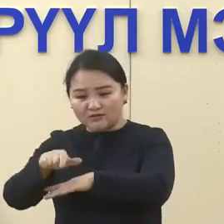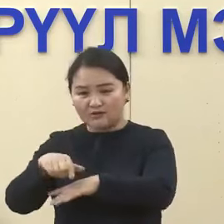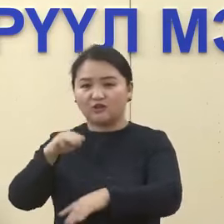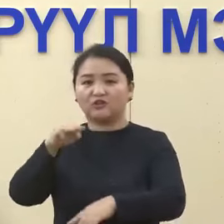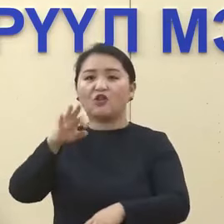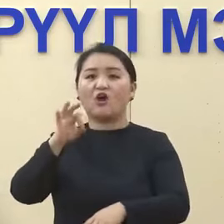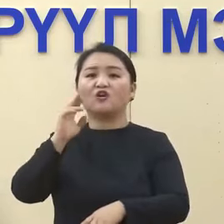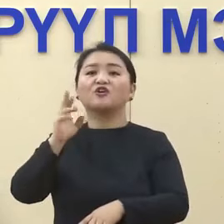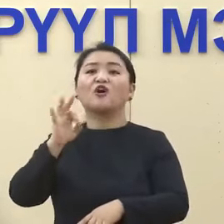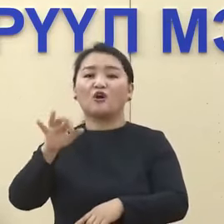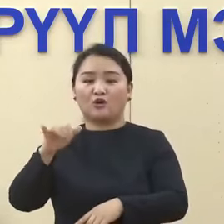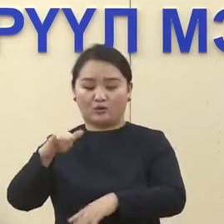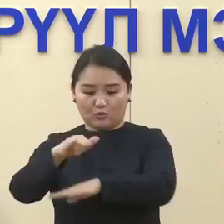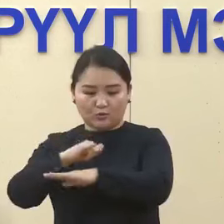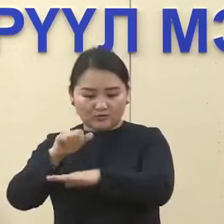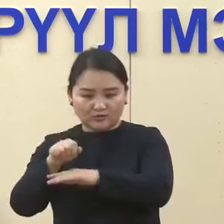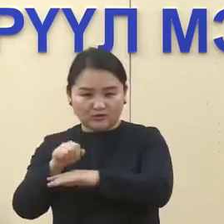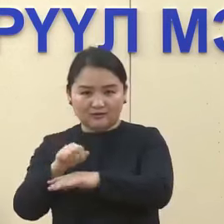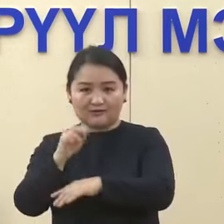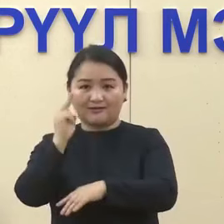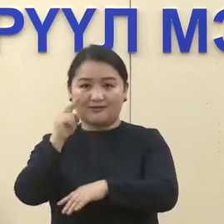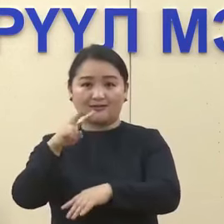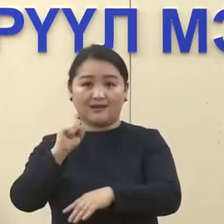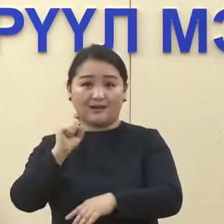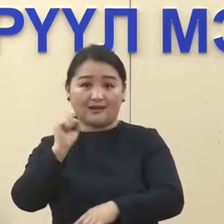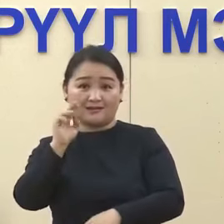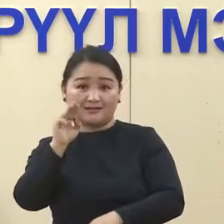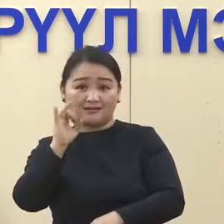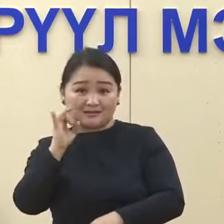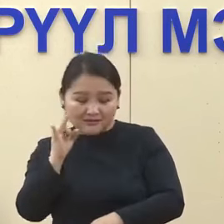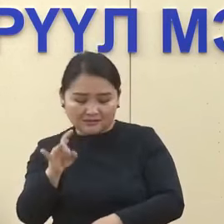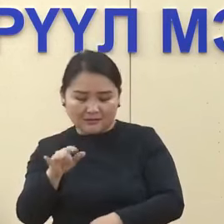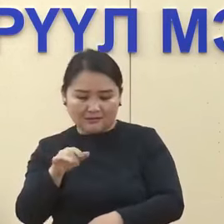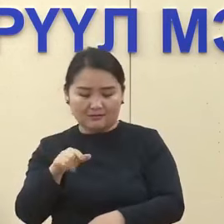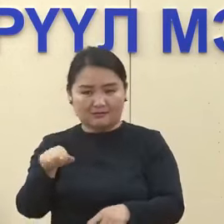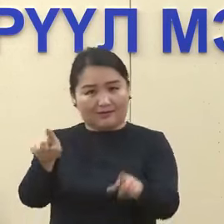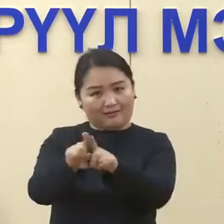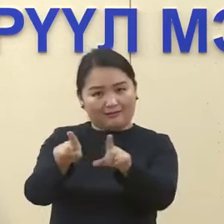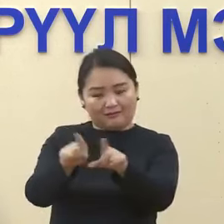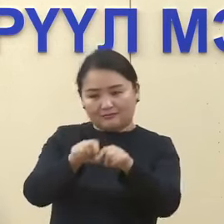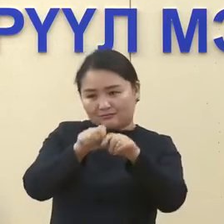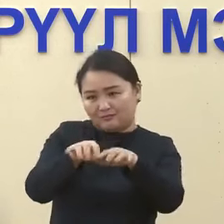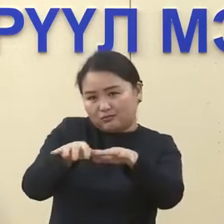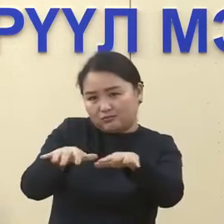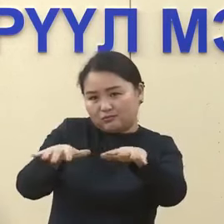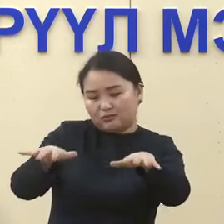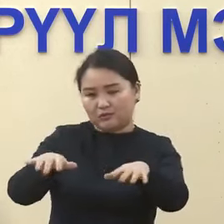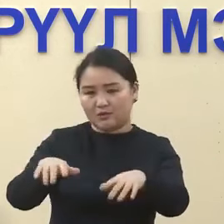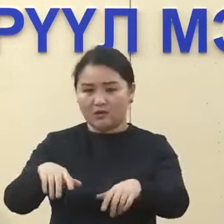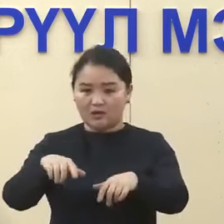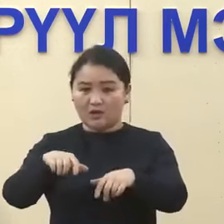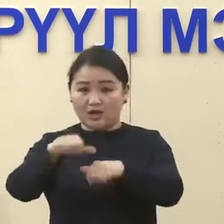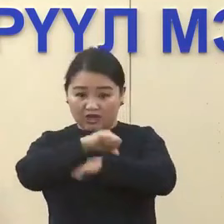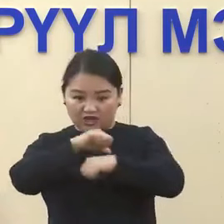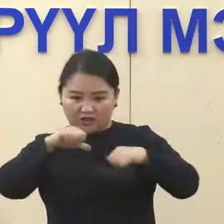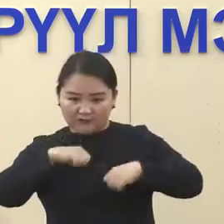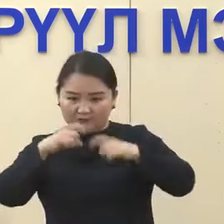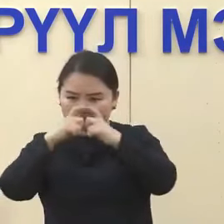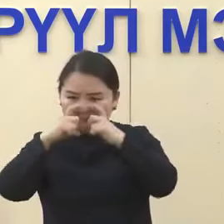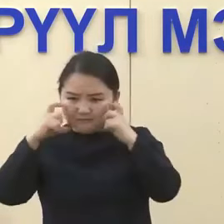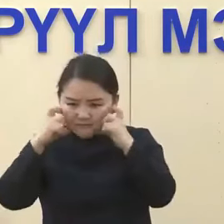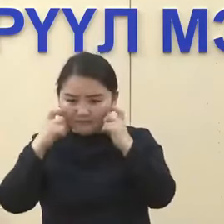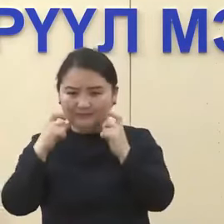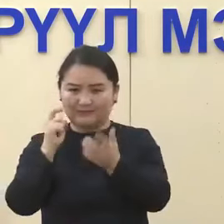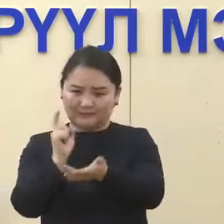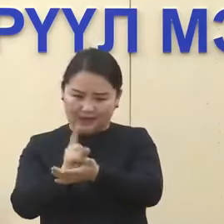өдрүүдэд кластер байдлаар одоо тархаж байгаа. За, үүнтэй холбогдуулаад тус улсын зүгээс бас ард иргэдэд амны хаалт зөвлөх